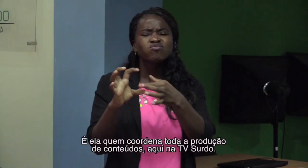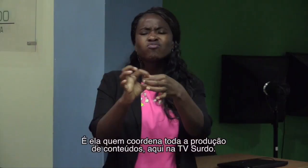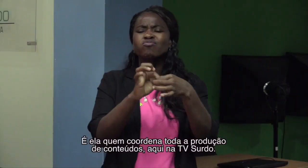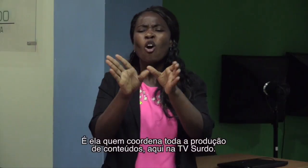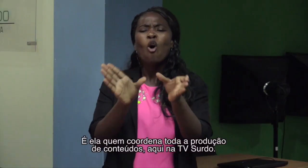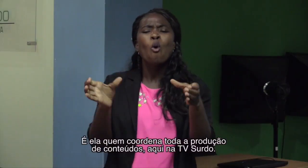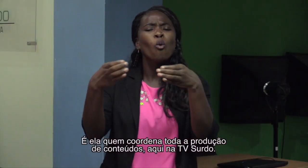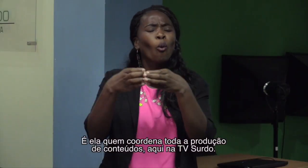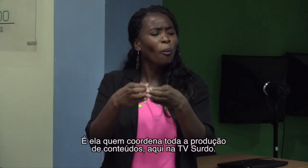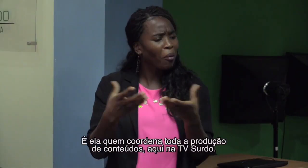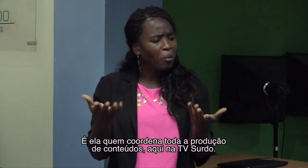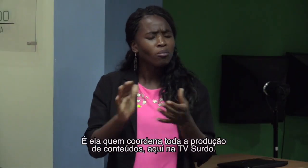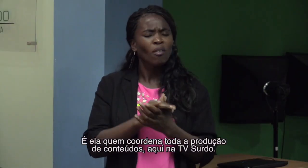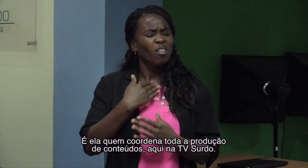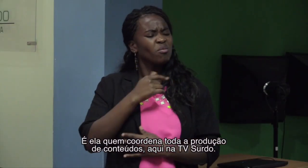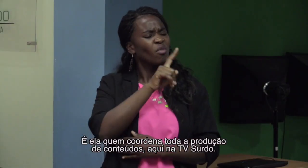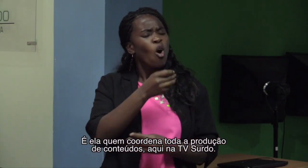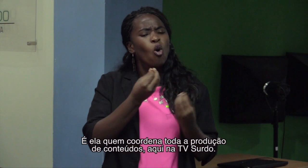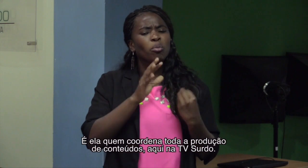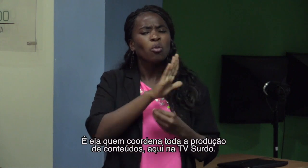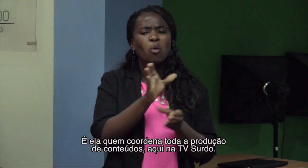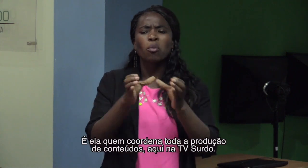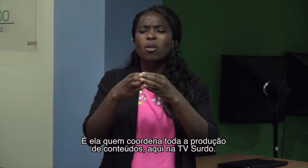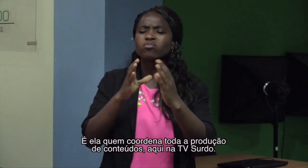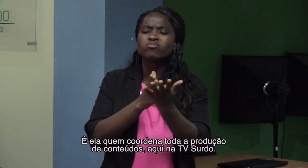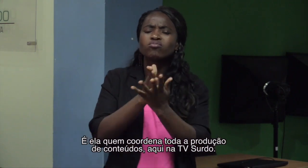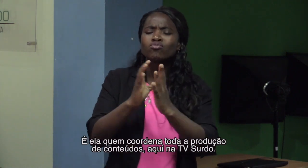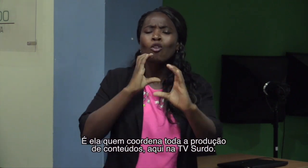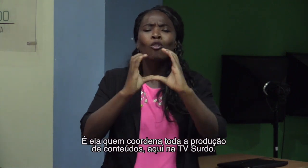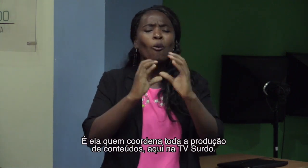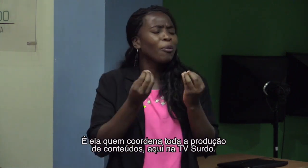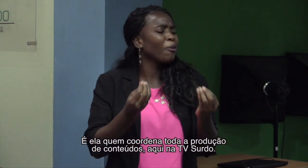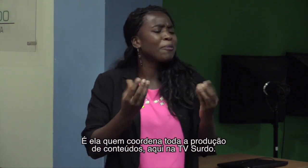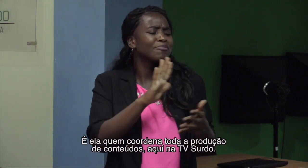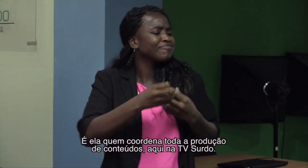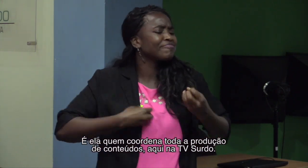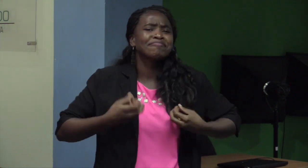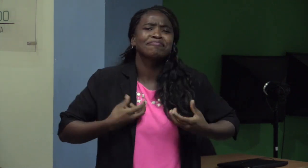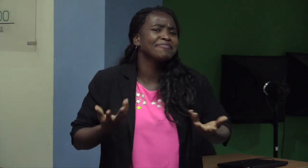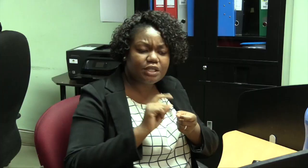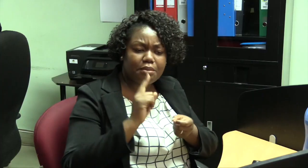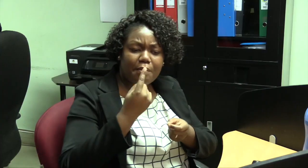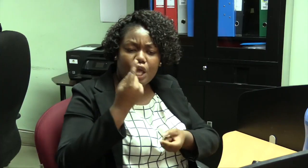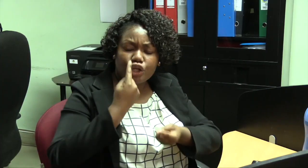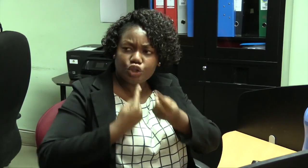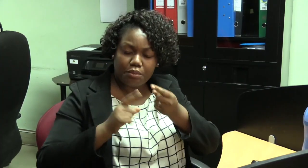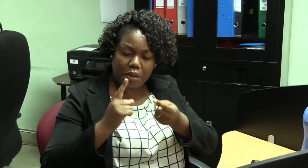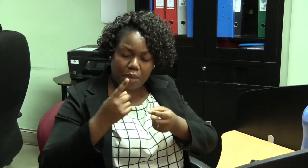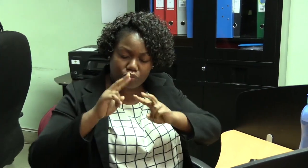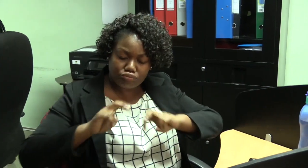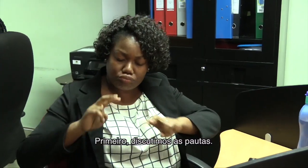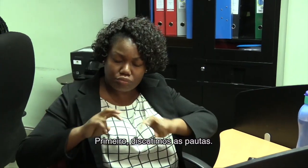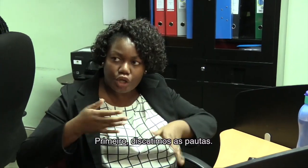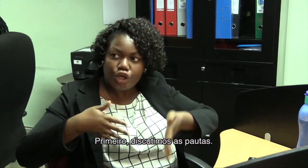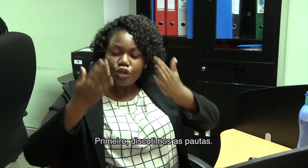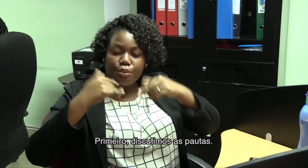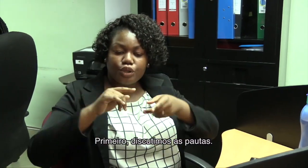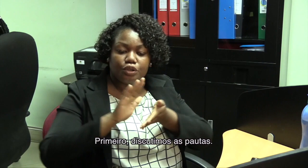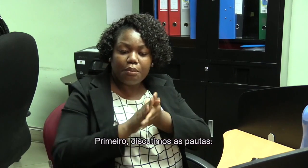É ela quem coordena toda a produção de conteúdos aqui na TV Surdo. Primeiro discutimos